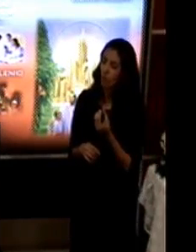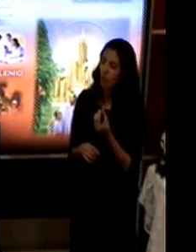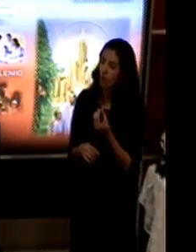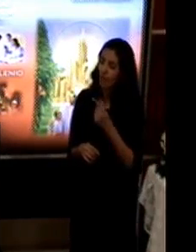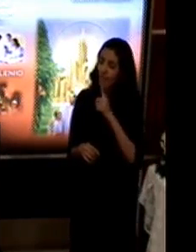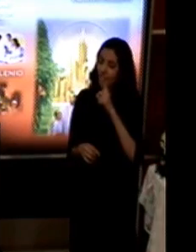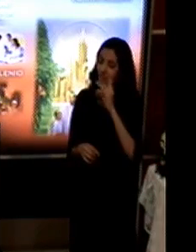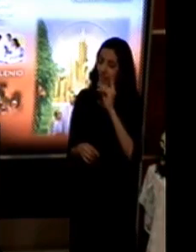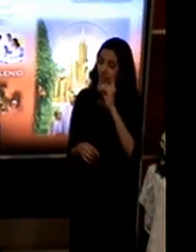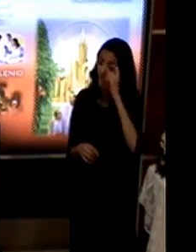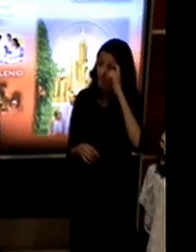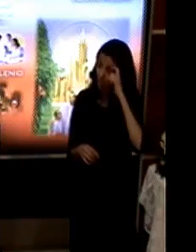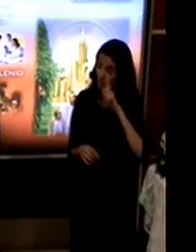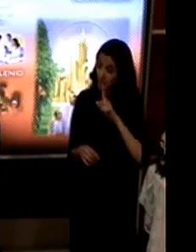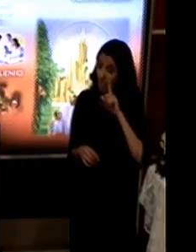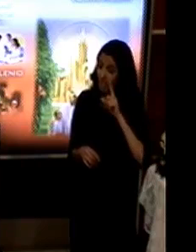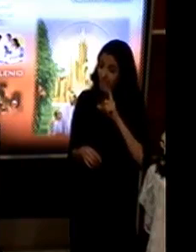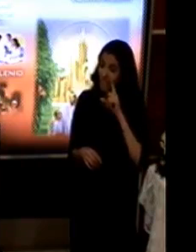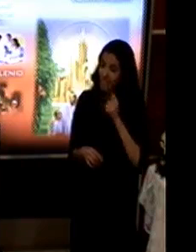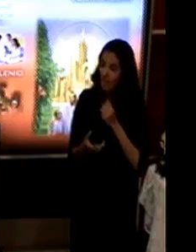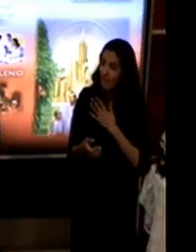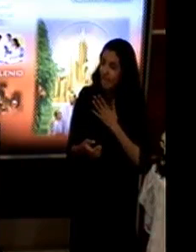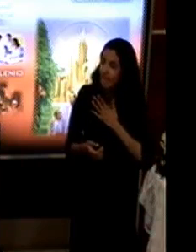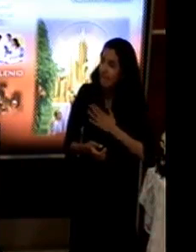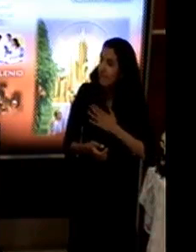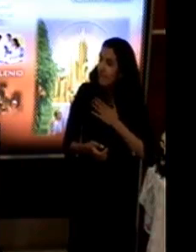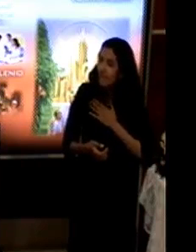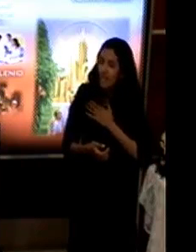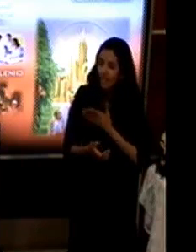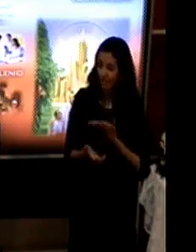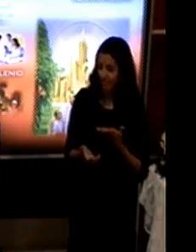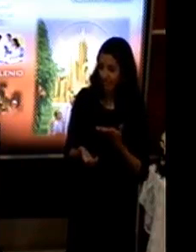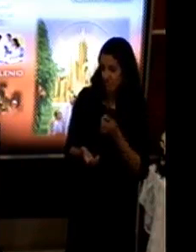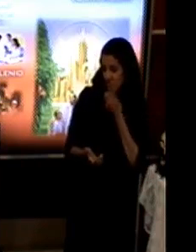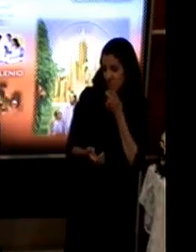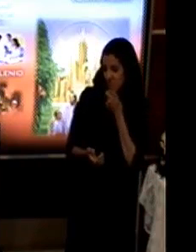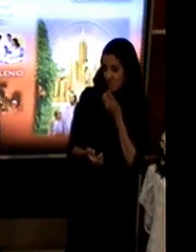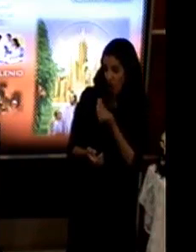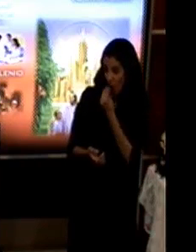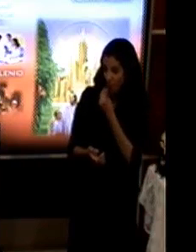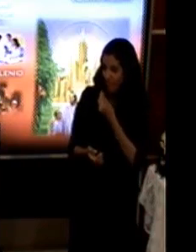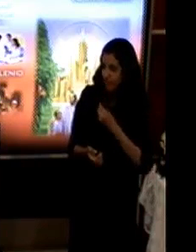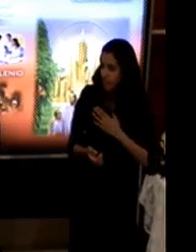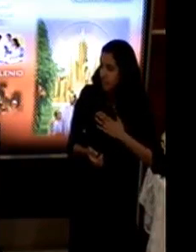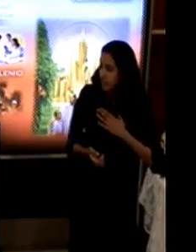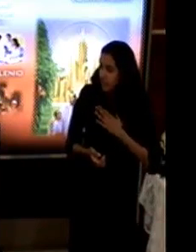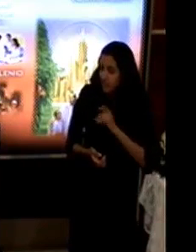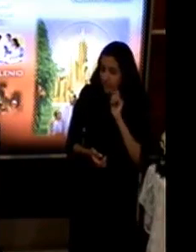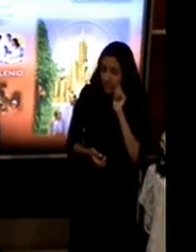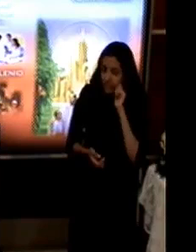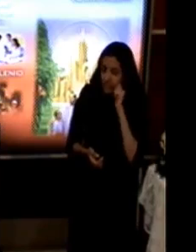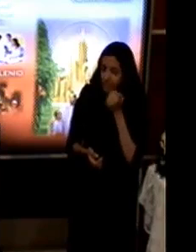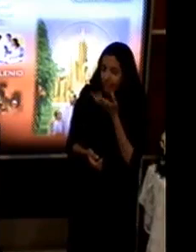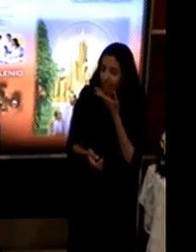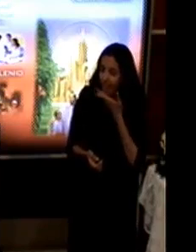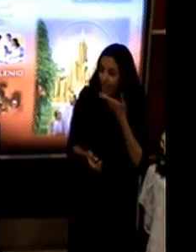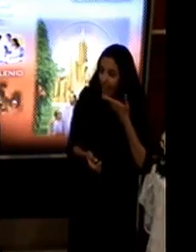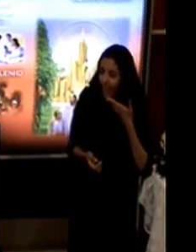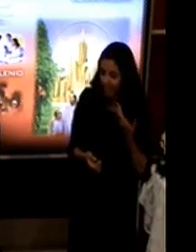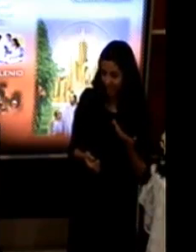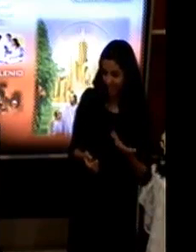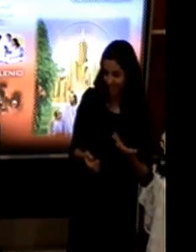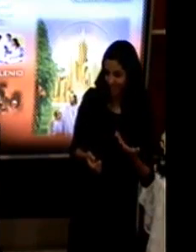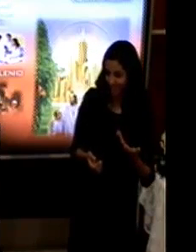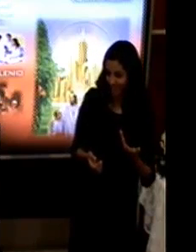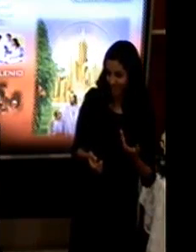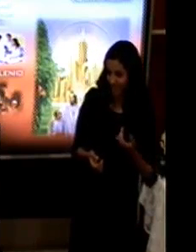Delicia. Y decía hace rato, cuando algo es delicioso se nos hace agua a la boca, ¿sí o no? De solo